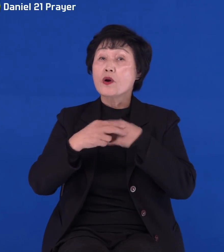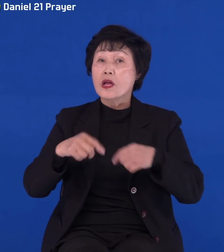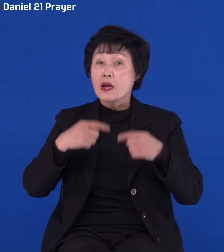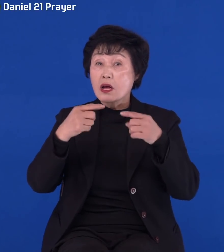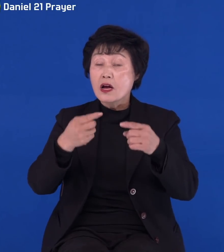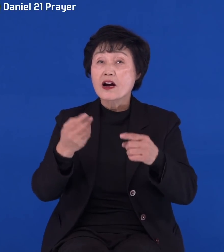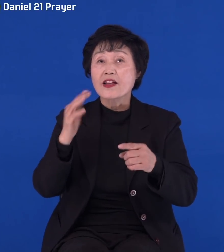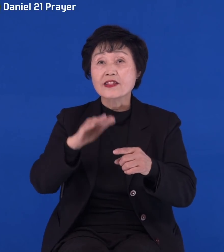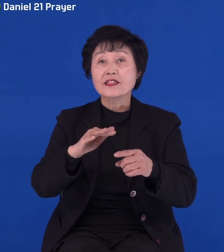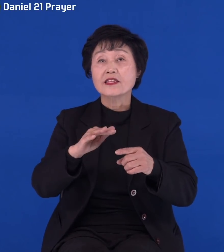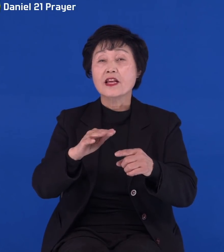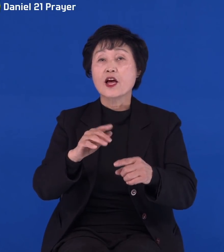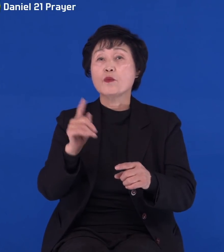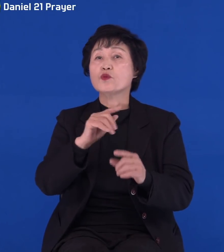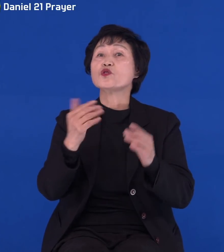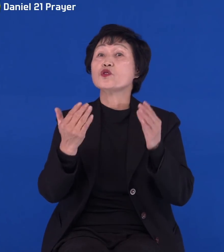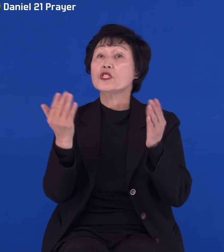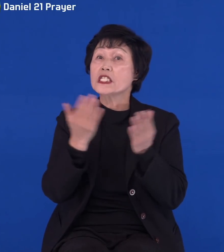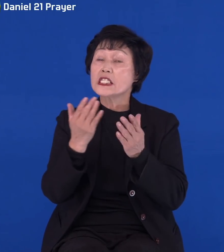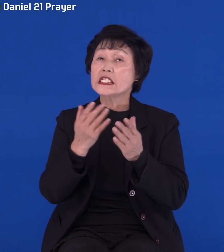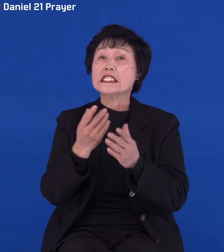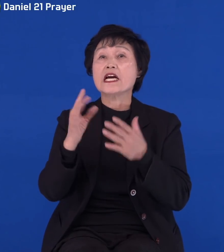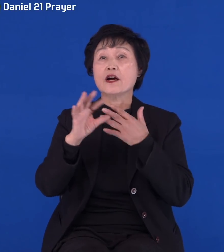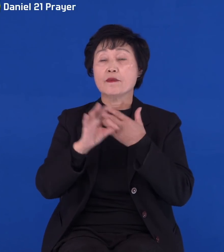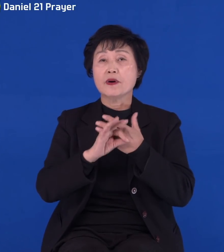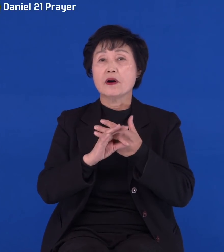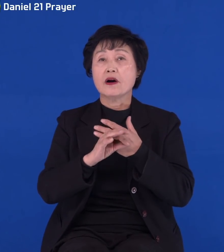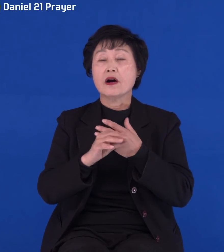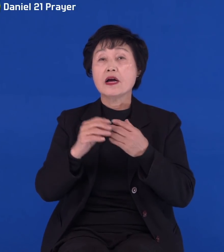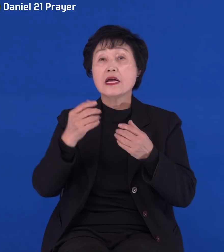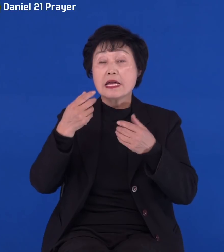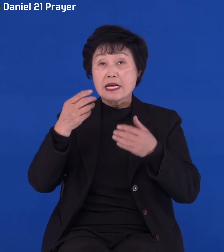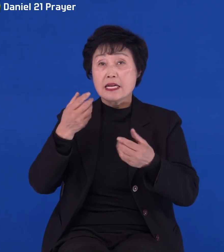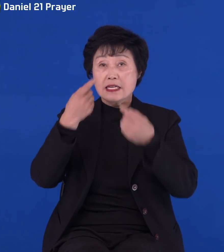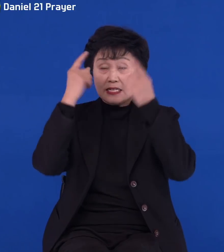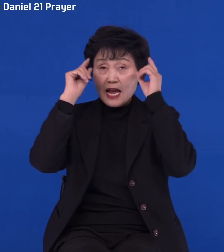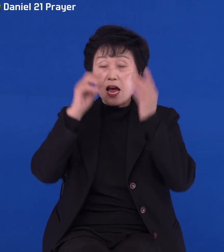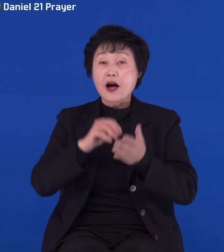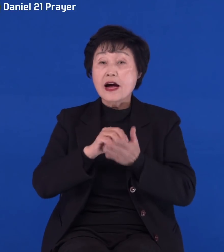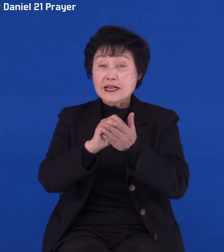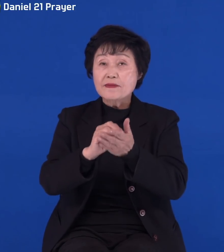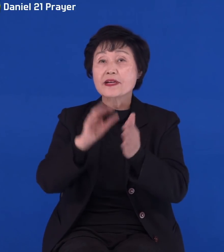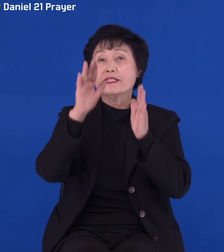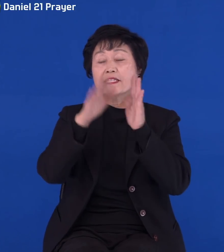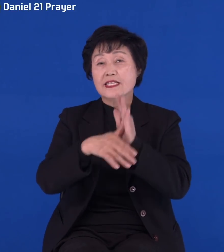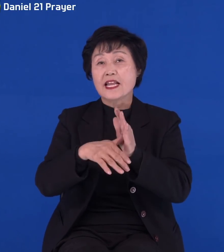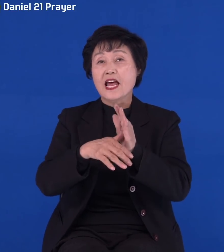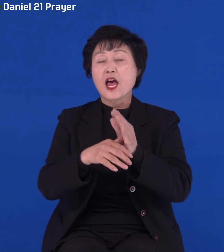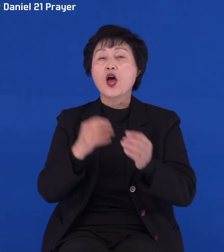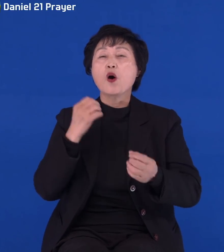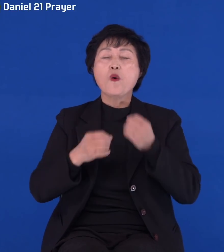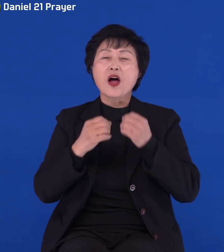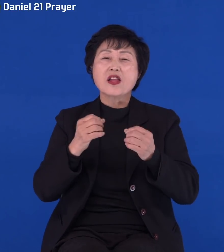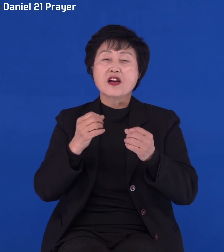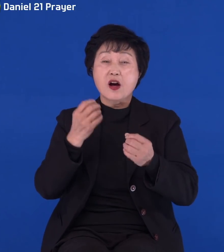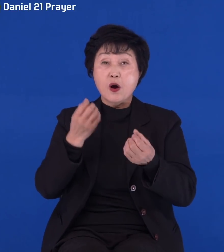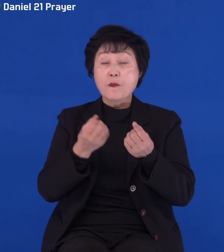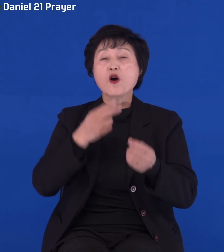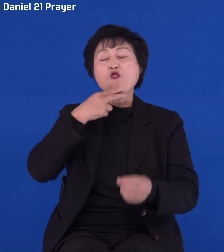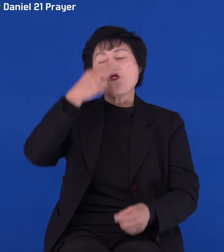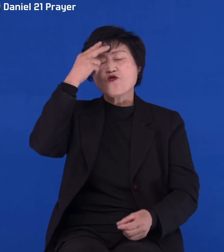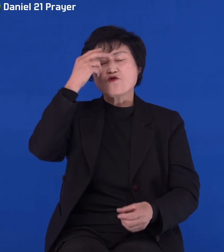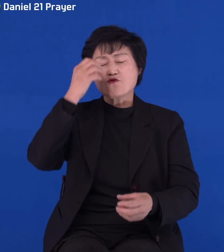대학생들이 서로 남자끼리 힘싸움 하잖아요. 술을 거하게 먹고 취했는데 대학로에서 치고받고 싸움이 일어났답니다. 싸움이 일어났는데